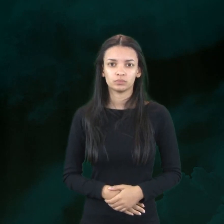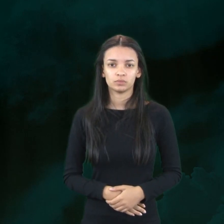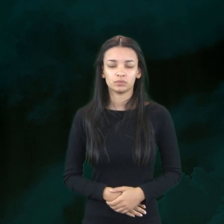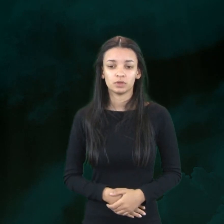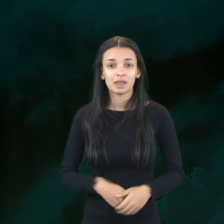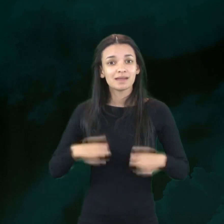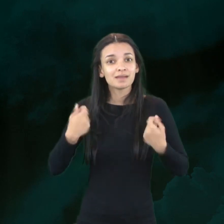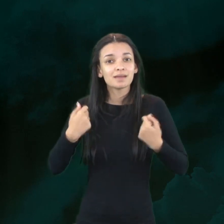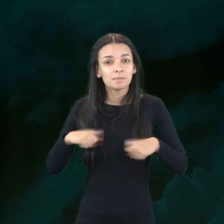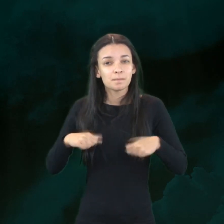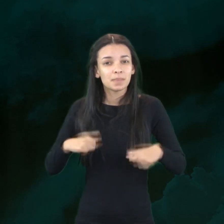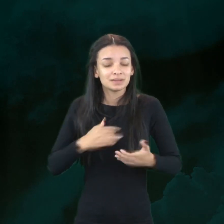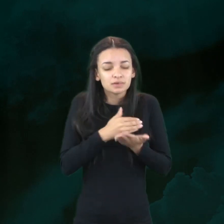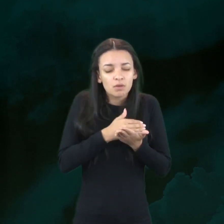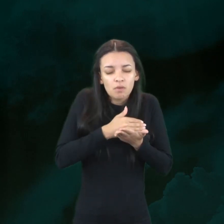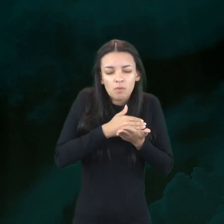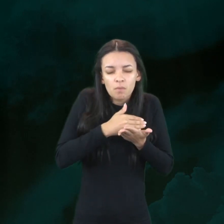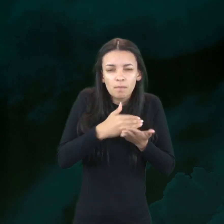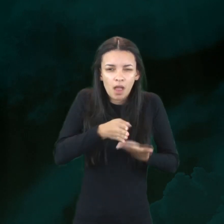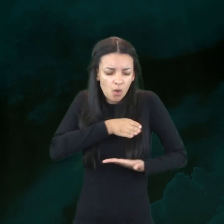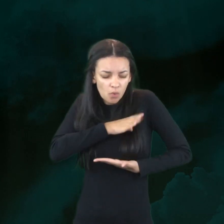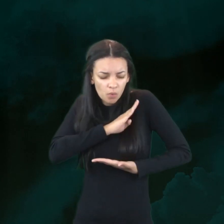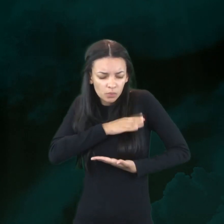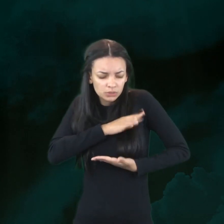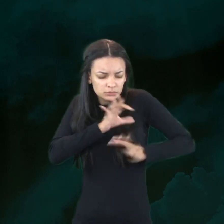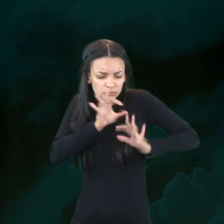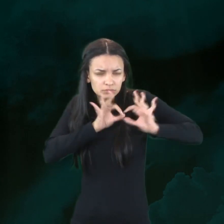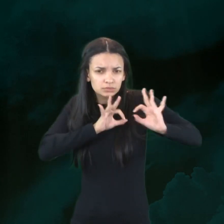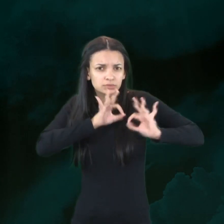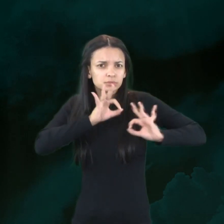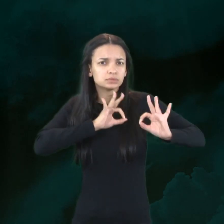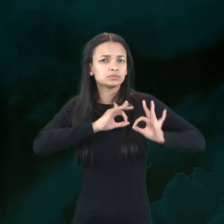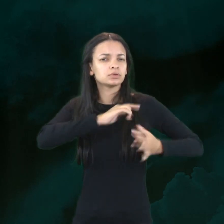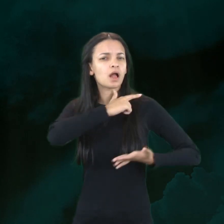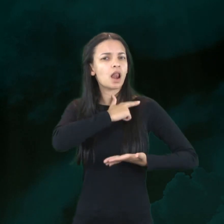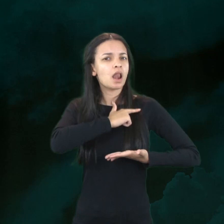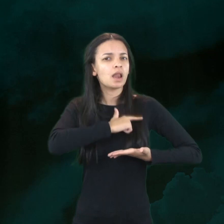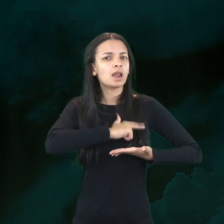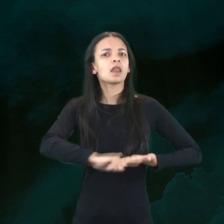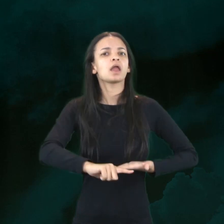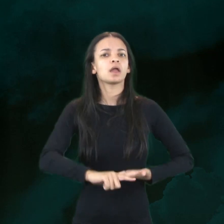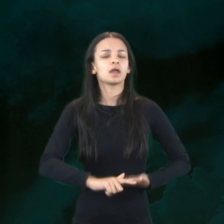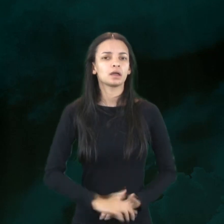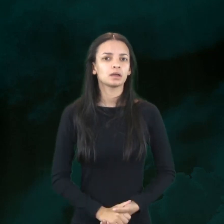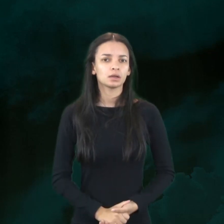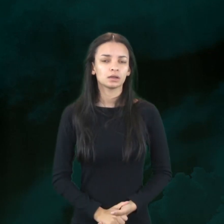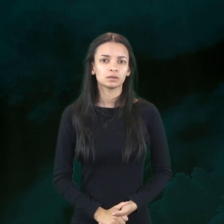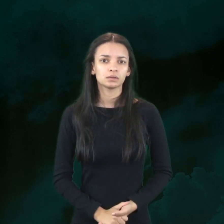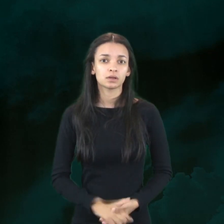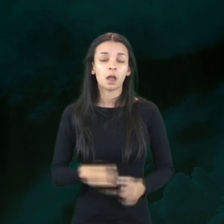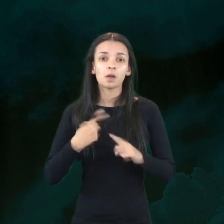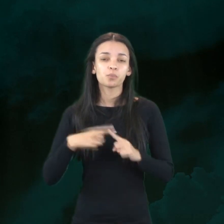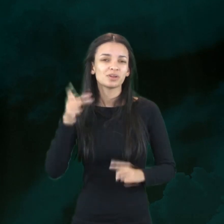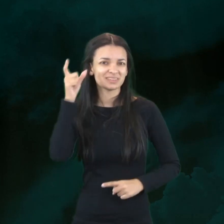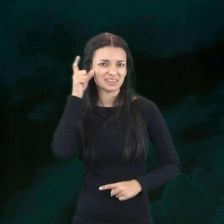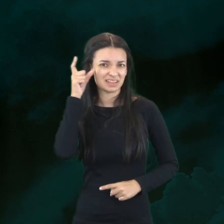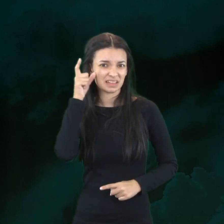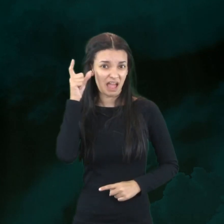em nós tratarmos o nosso coração de todas as impurezas. Satanás, ele quis ganhar